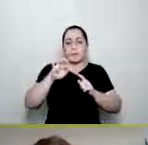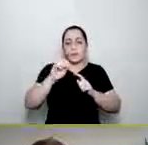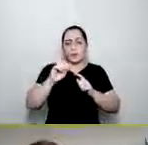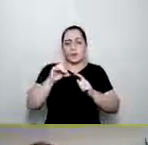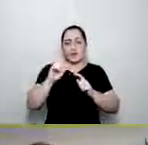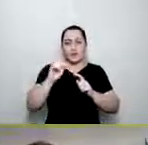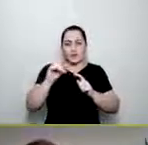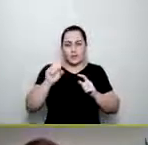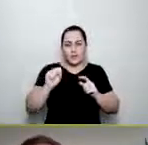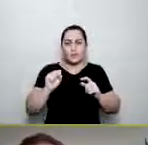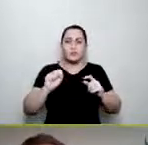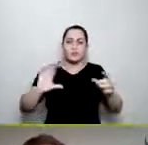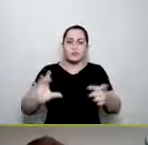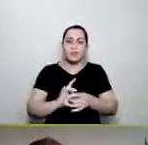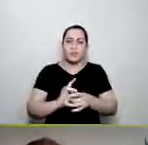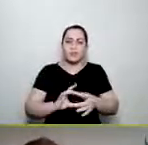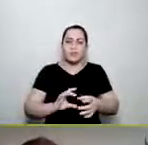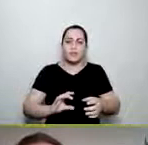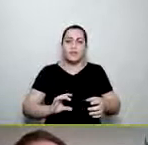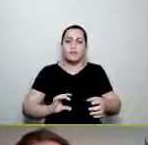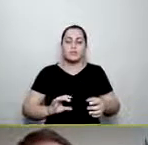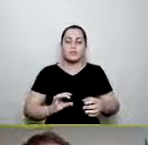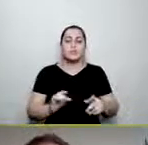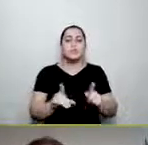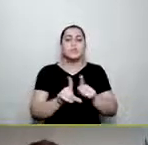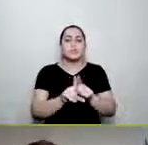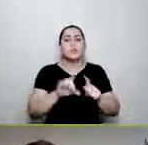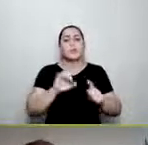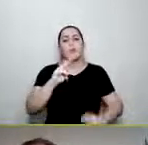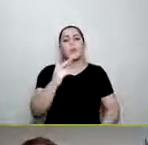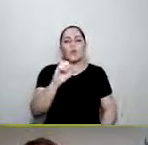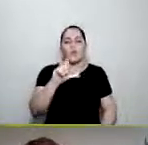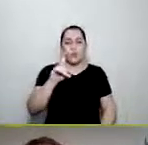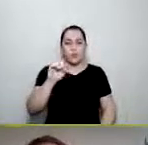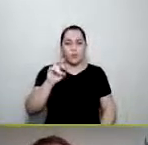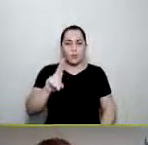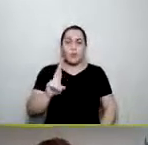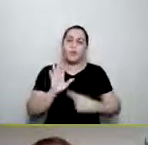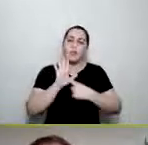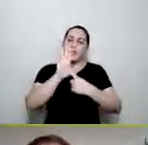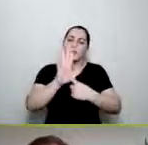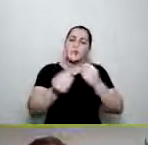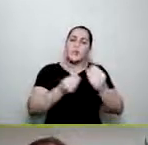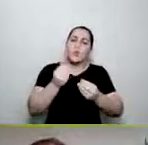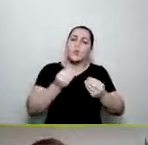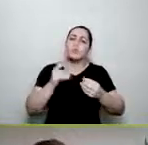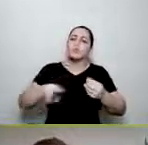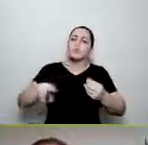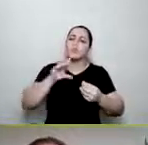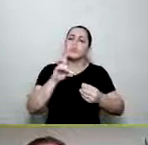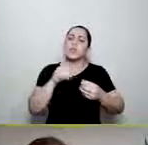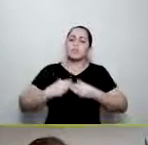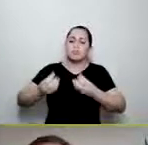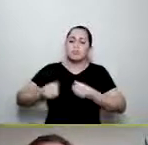já a ponte para a contribuição do Helder, né, que vai aprofundar a questão de como lidar com dados, quais são ferramentas, quais